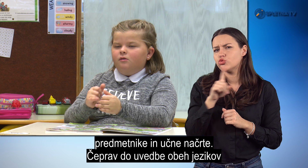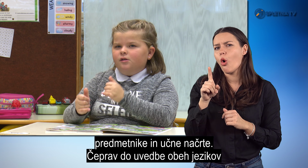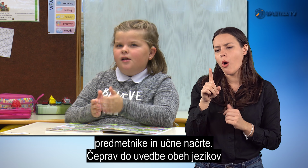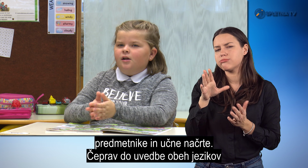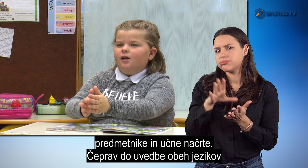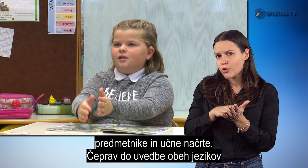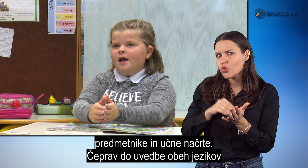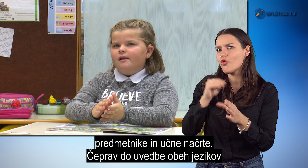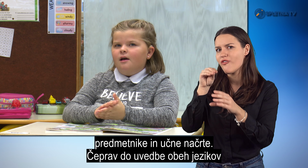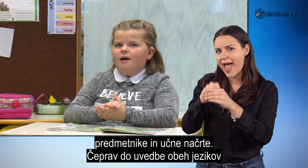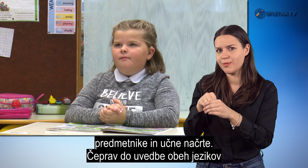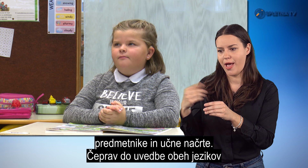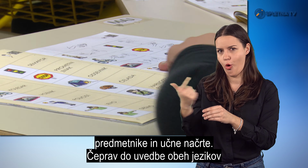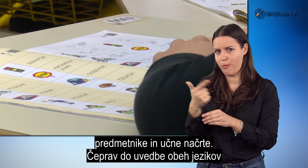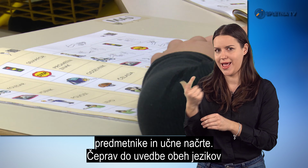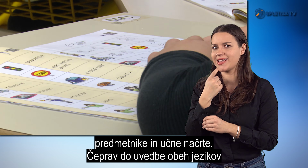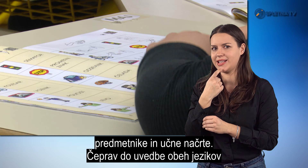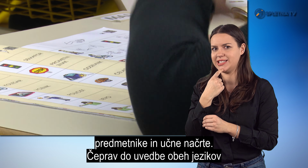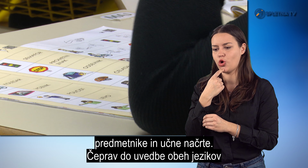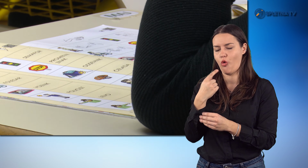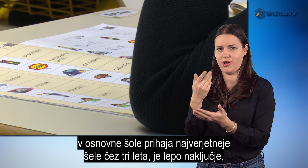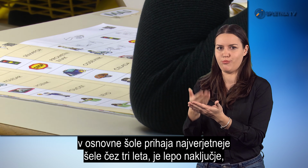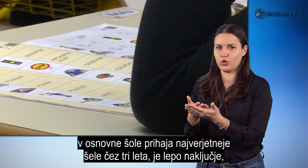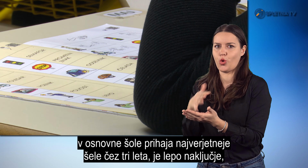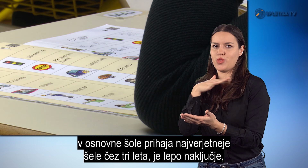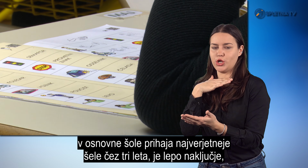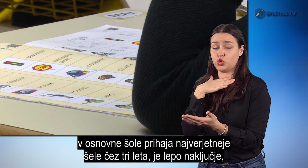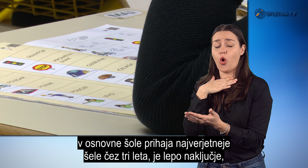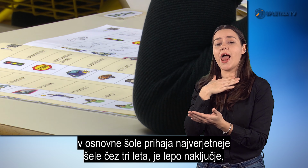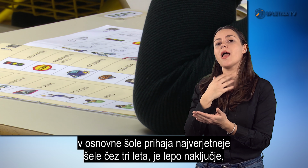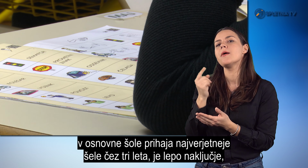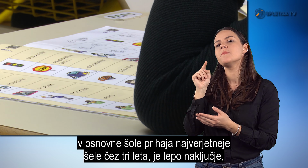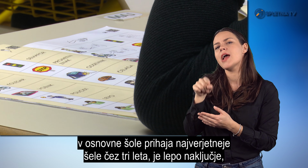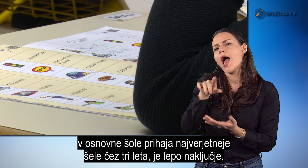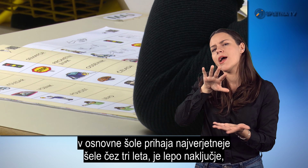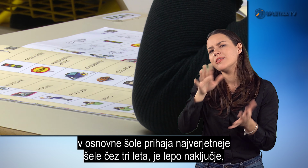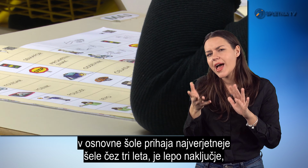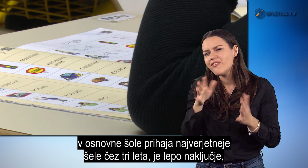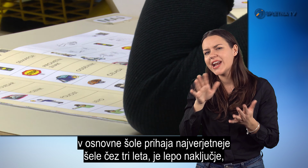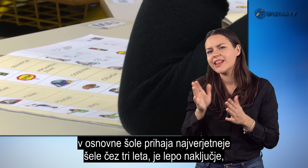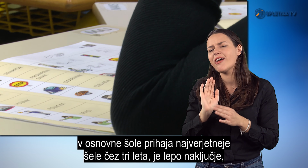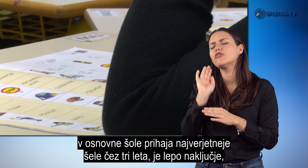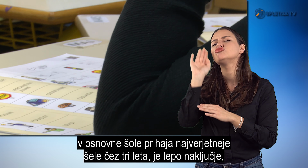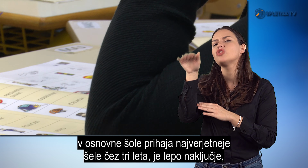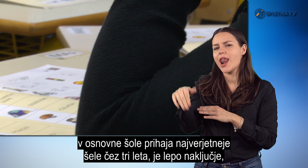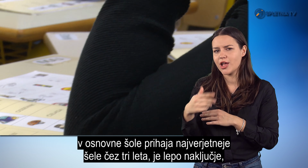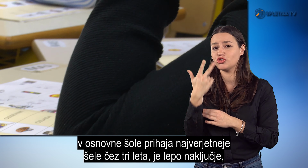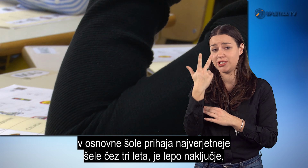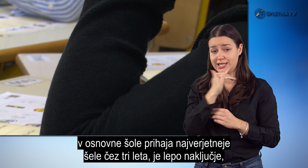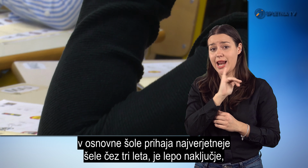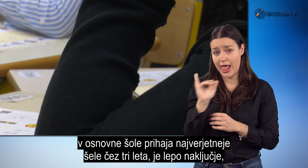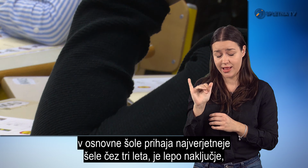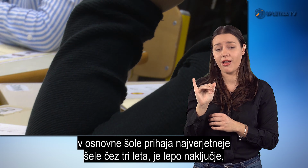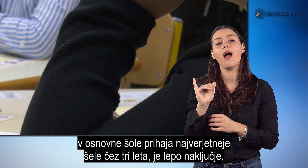Čeprav do uvedbe obeh jezikov v osnovne šole prihaja najverjetneje šele čez 3 leta, je lepo naključje, da